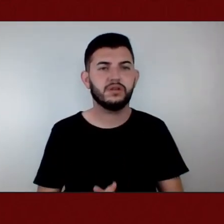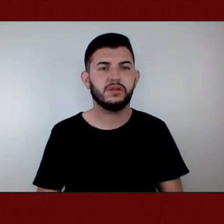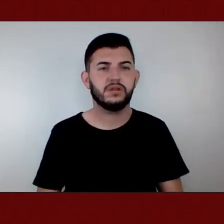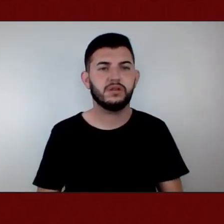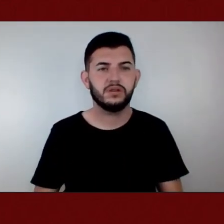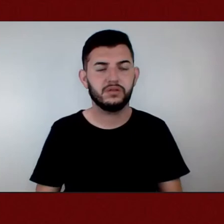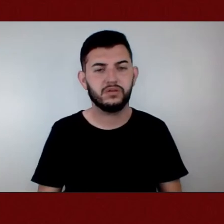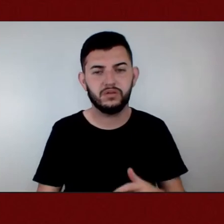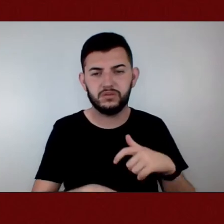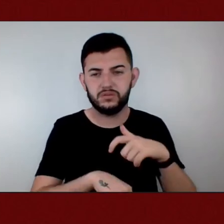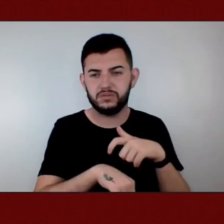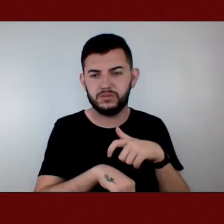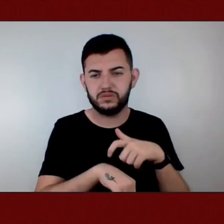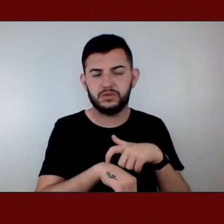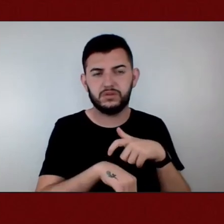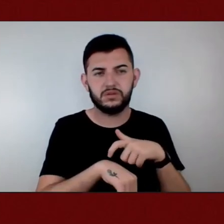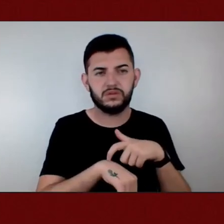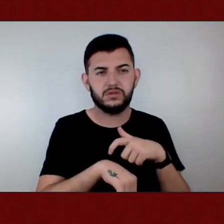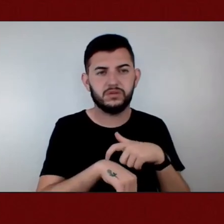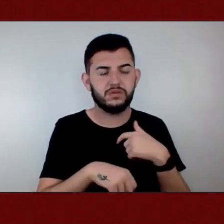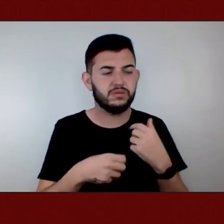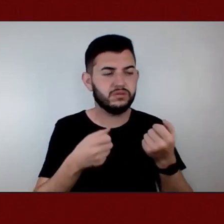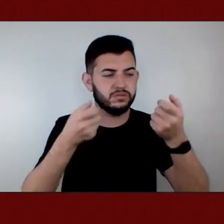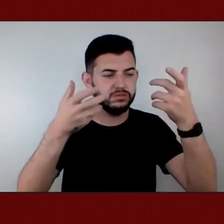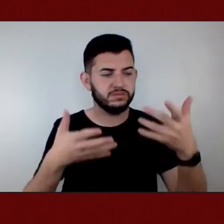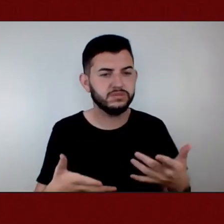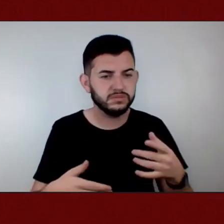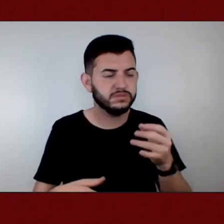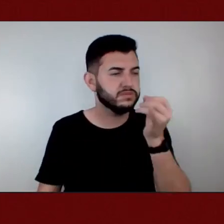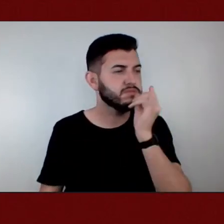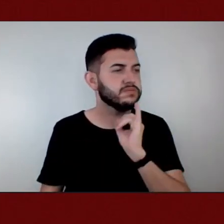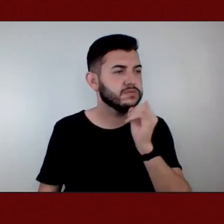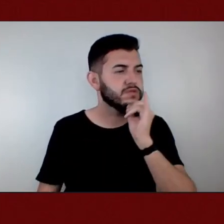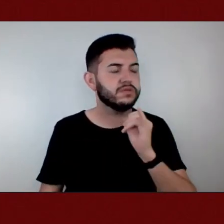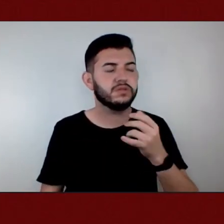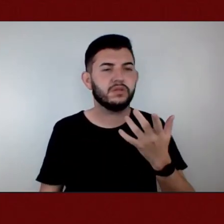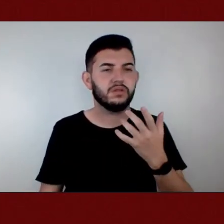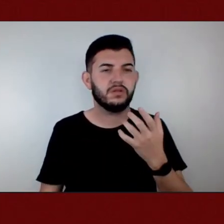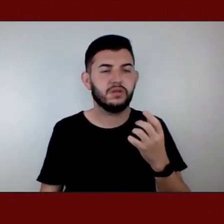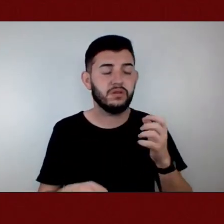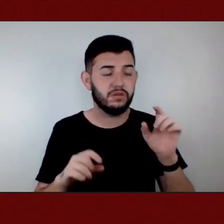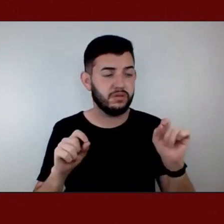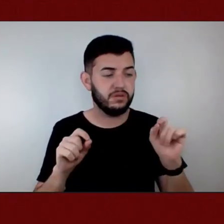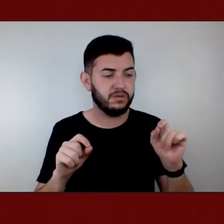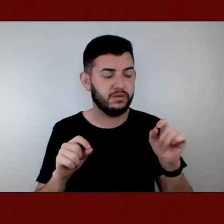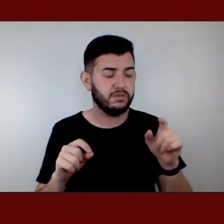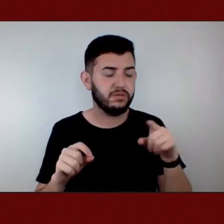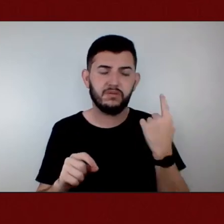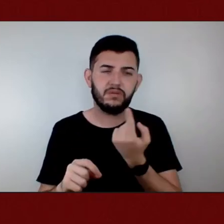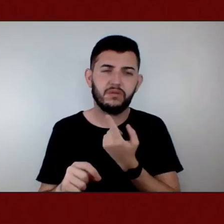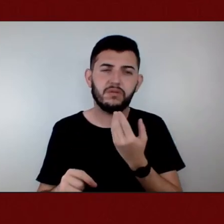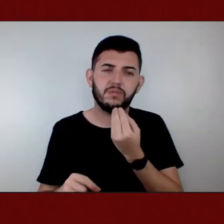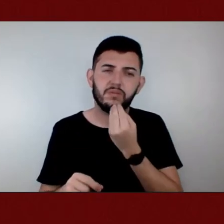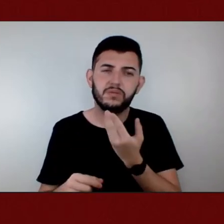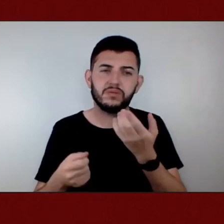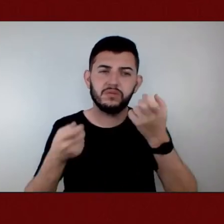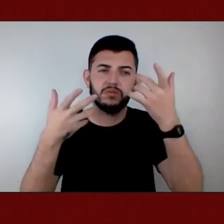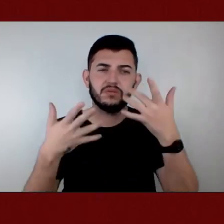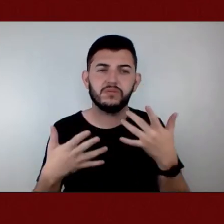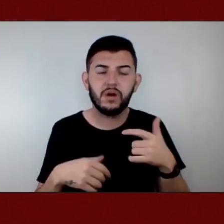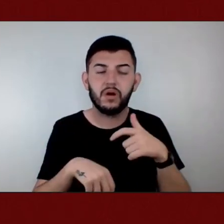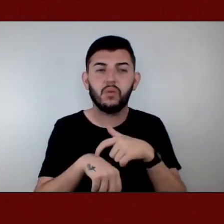quando foi dito que quando alguém abandona o lar é porque ele já se foi, poderíamos dizer que quando o golpe